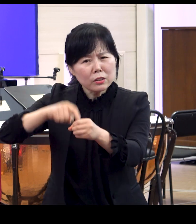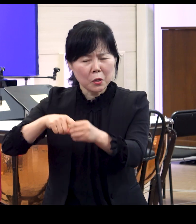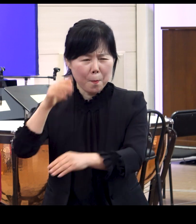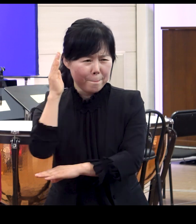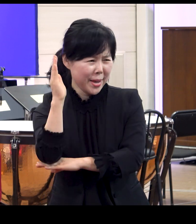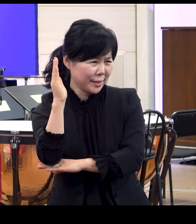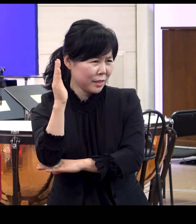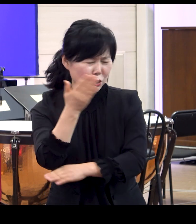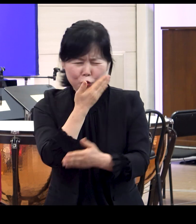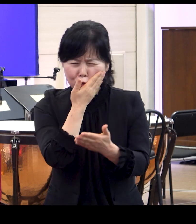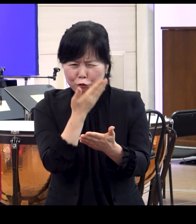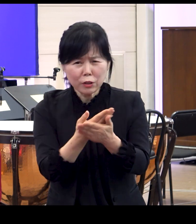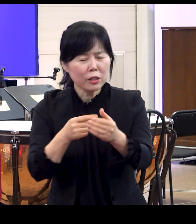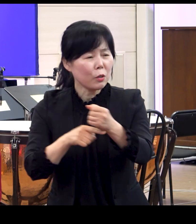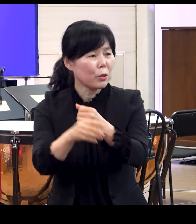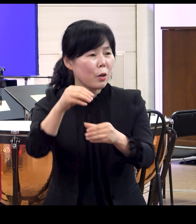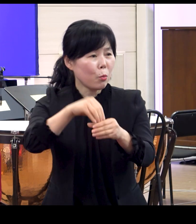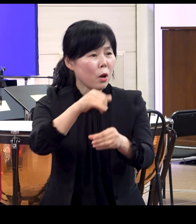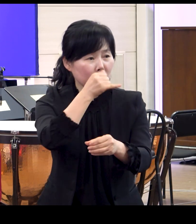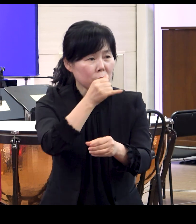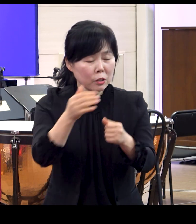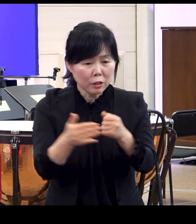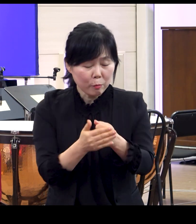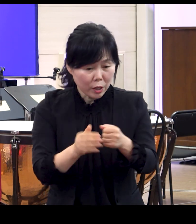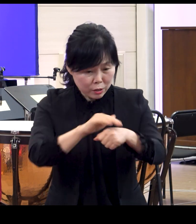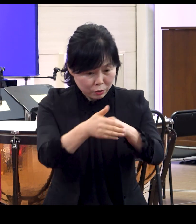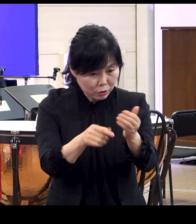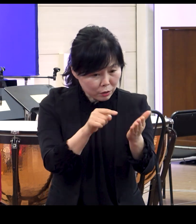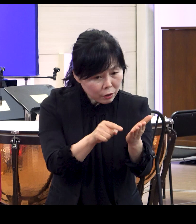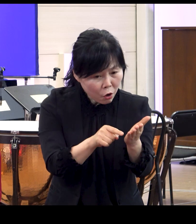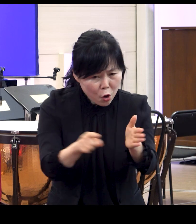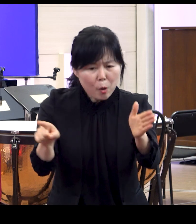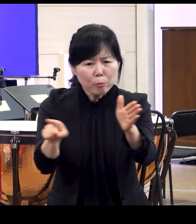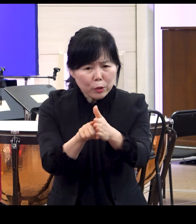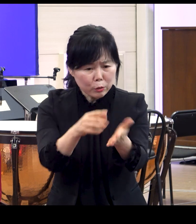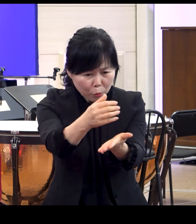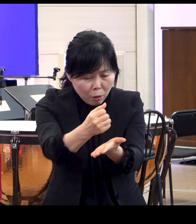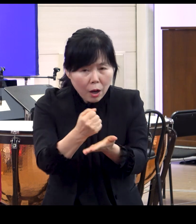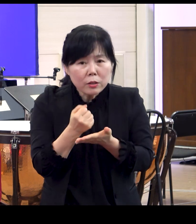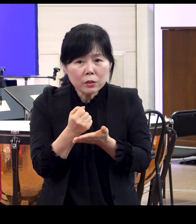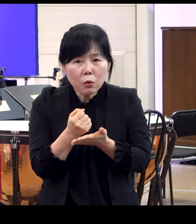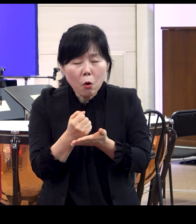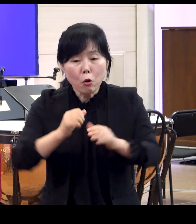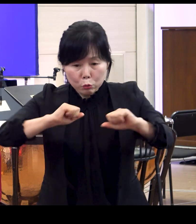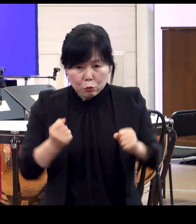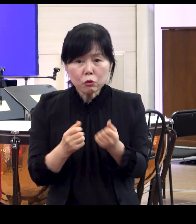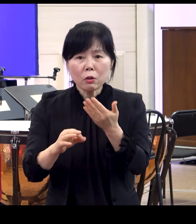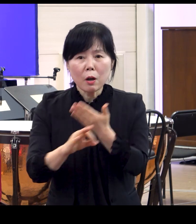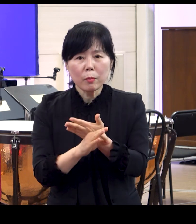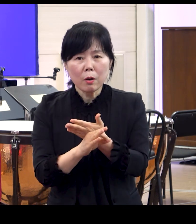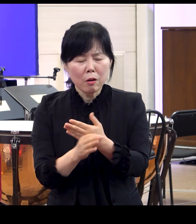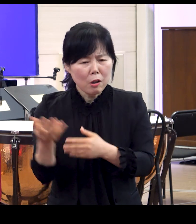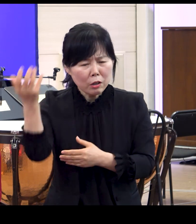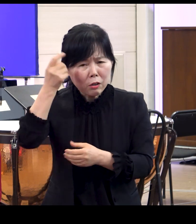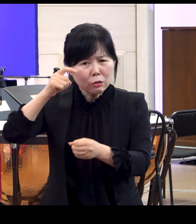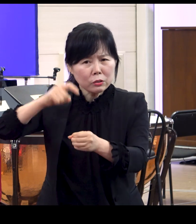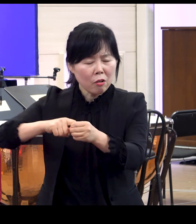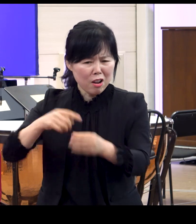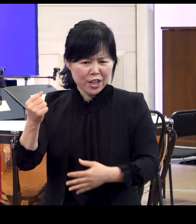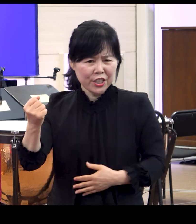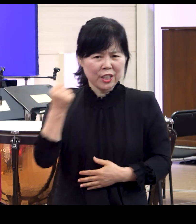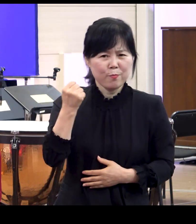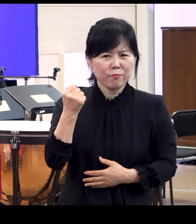들어있다, 그 말입니다. 그래서 그걸 믿음으로 받는 사람의 삶 속에서요, 어떤 경우는요 정말 강력한 영적